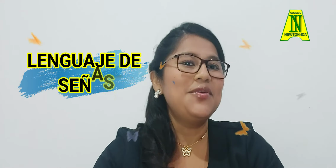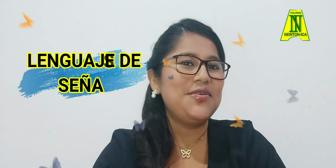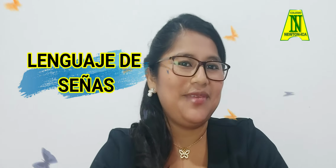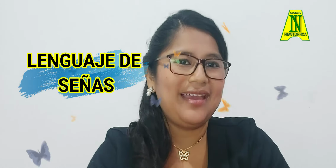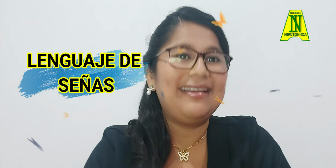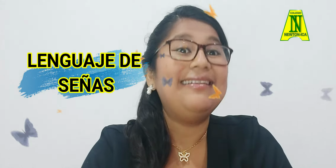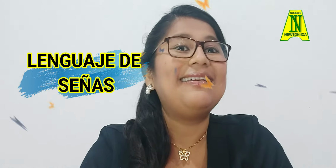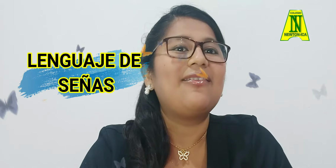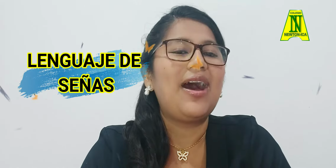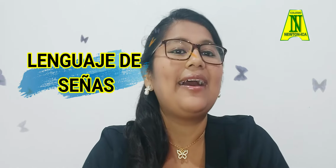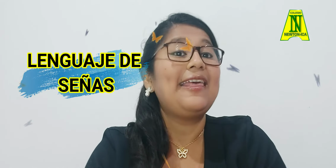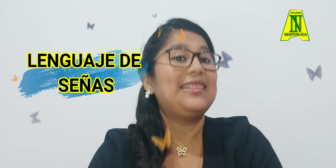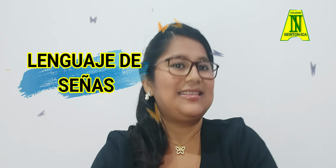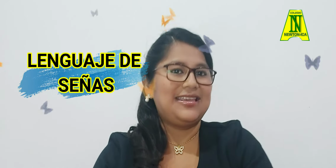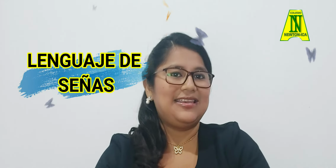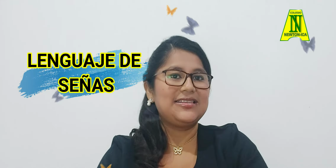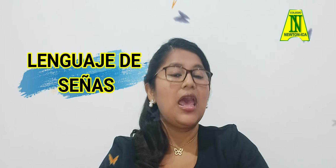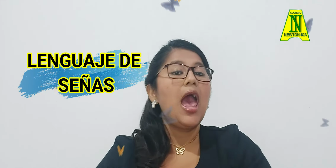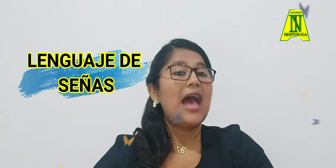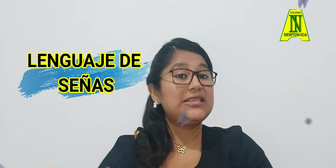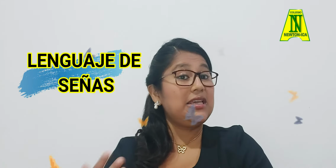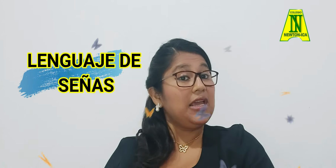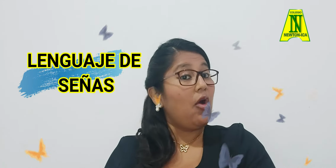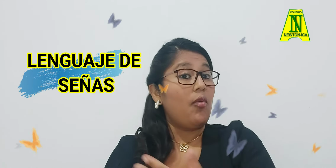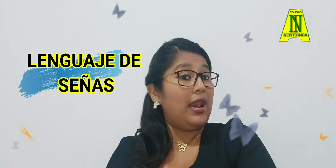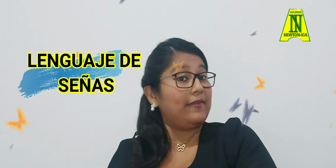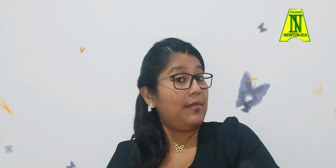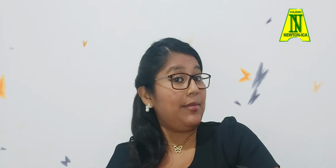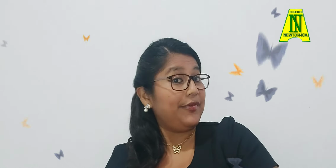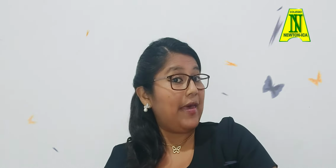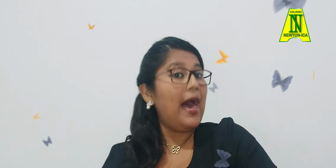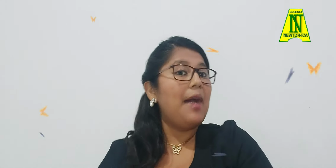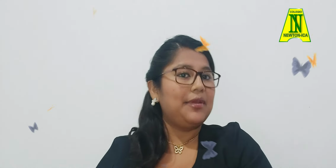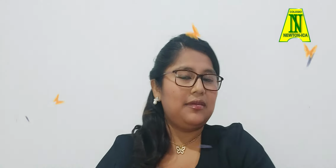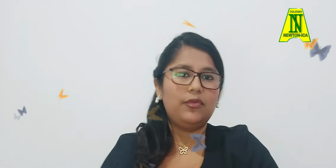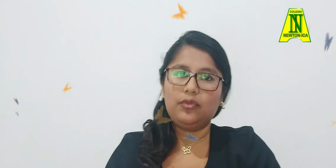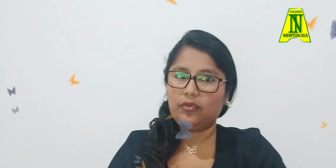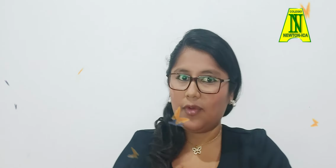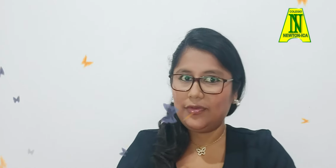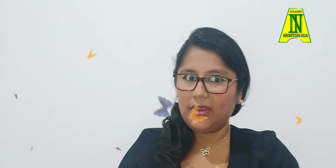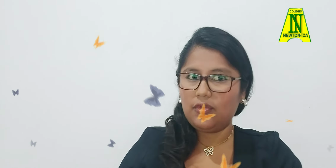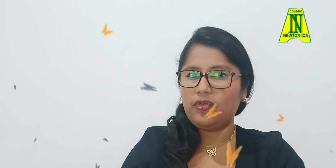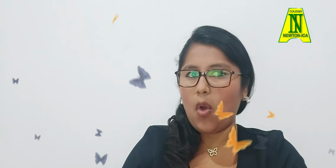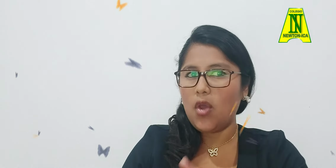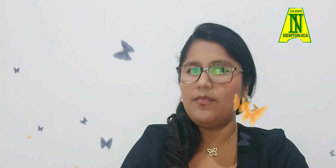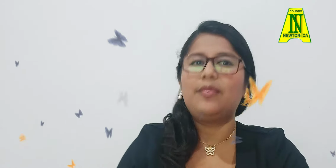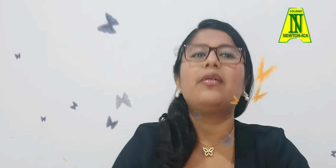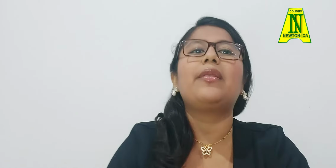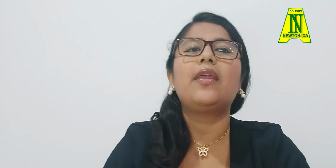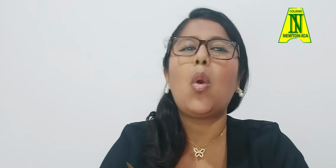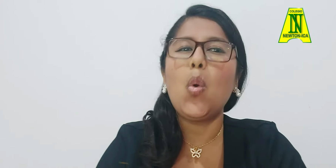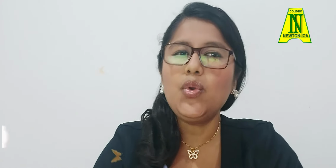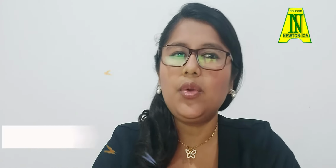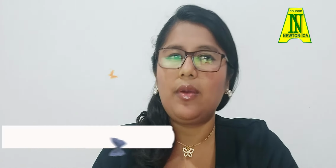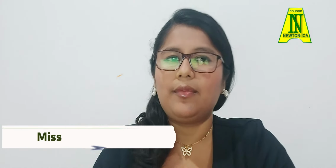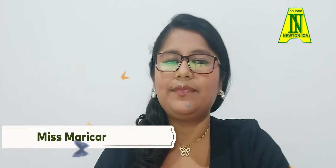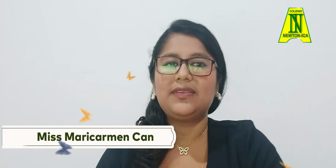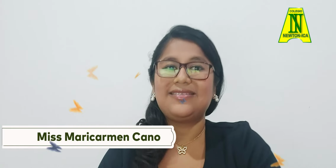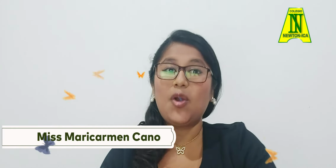Muy bien, lenguaje de señas. Así como la semana pasada aprendimos unos cuantos saludos, hoy vamos a aprender uno nuevo. ¿Cómo